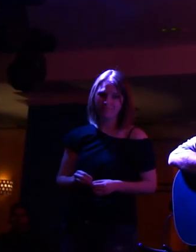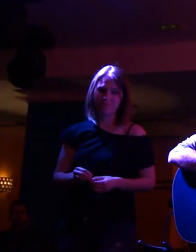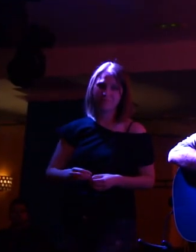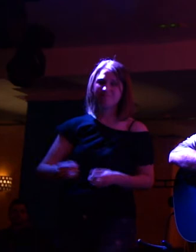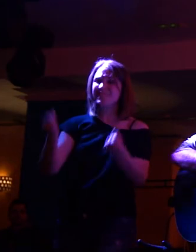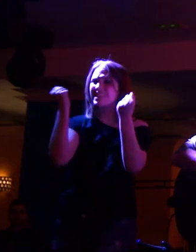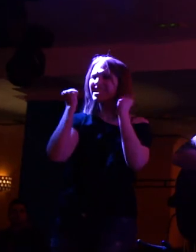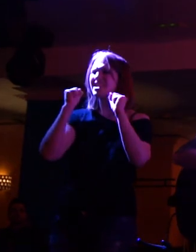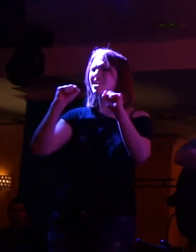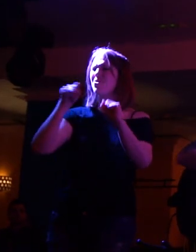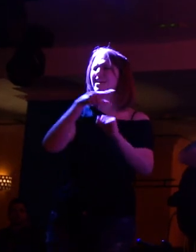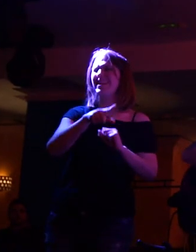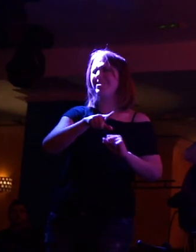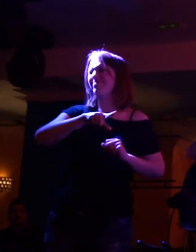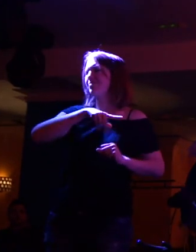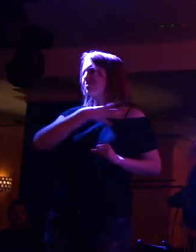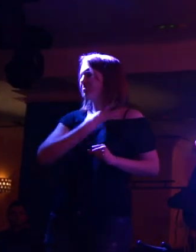que aunque se rompe